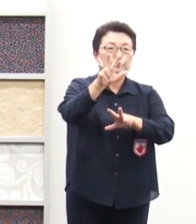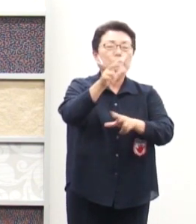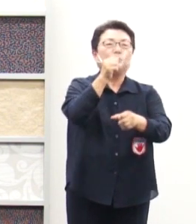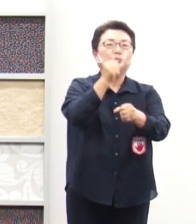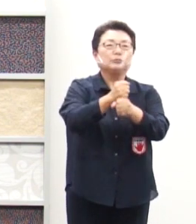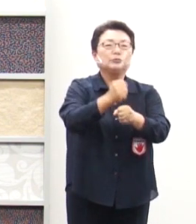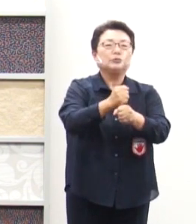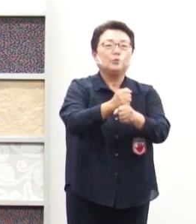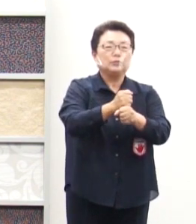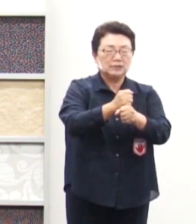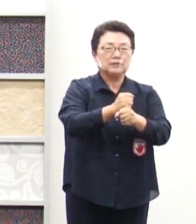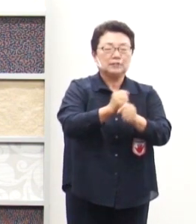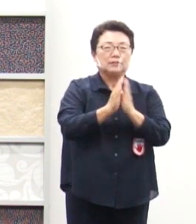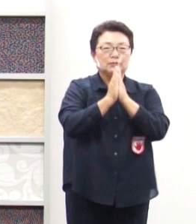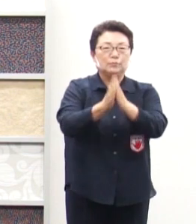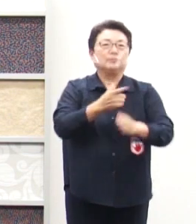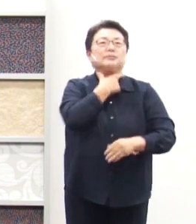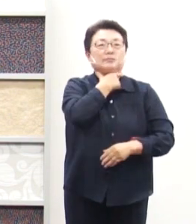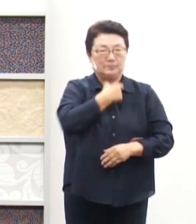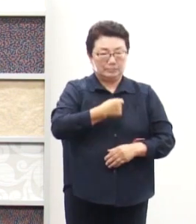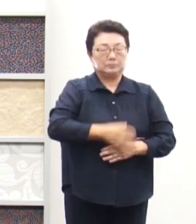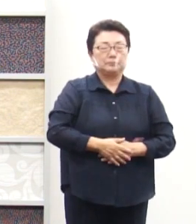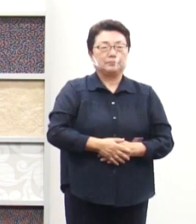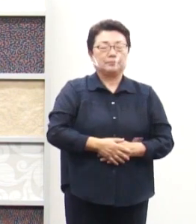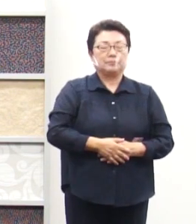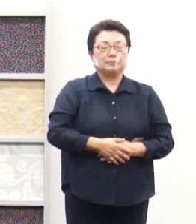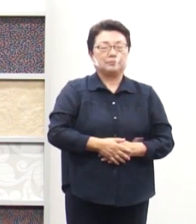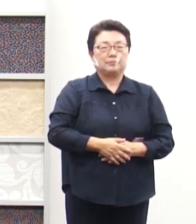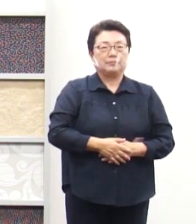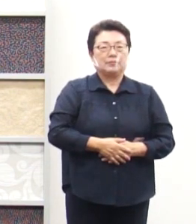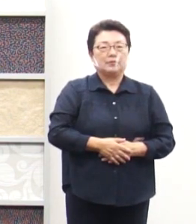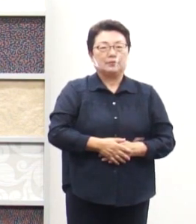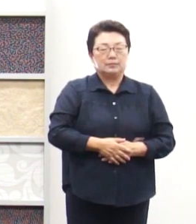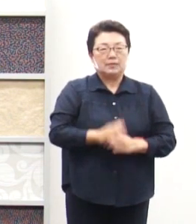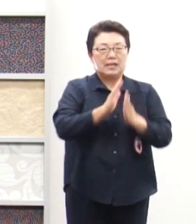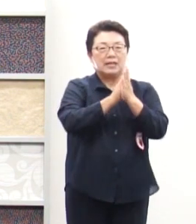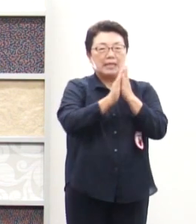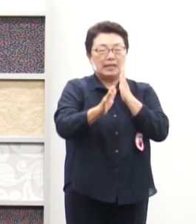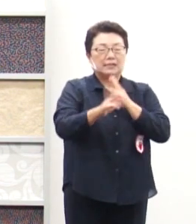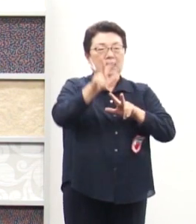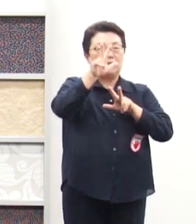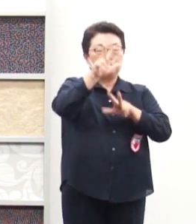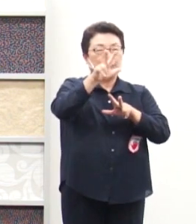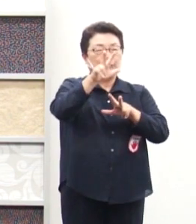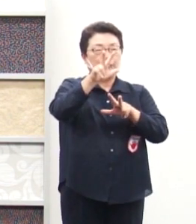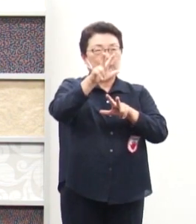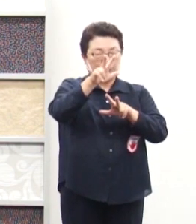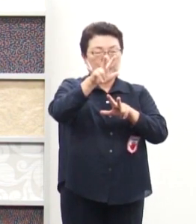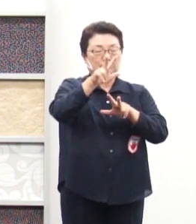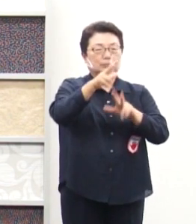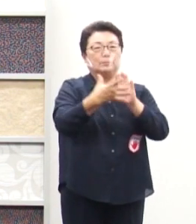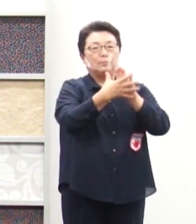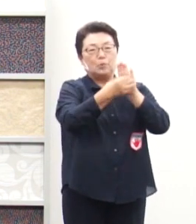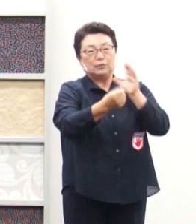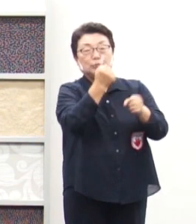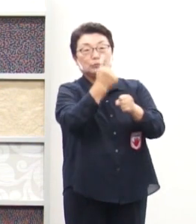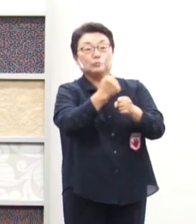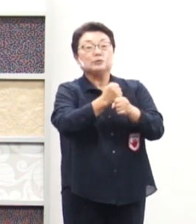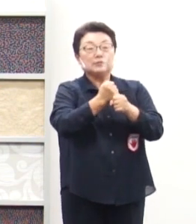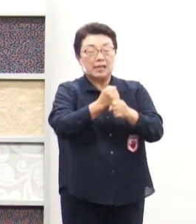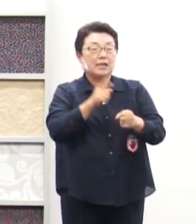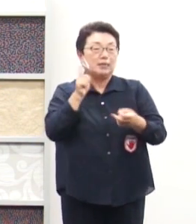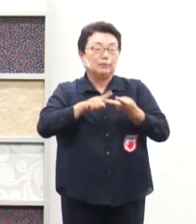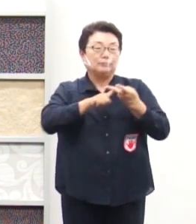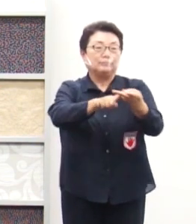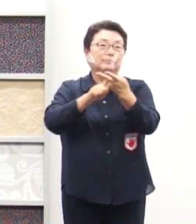びかけていきたいと思います。これにつきまして、同様に県でひな型を作成し、速やかに発送したいと